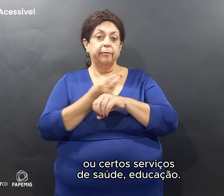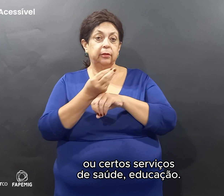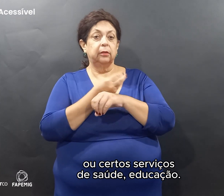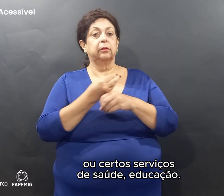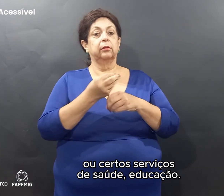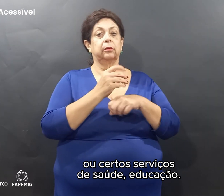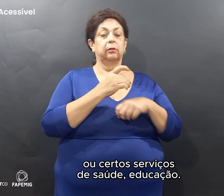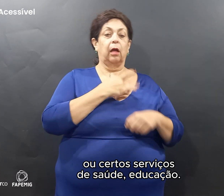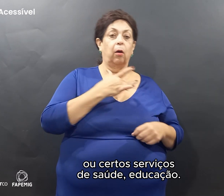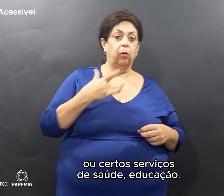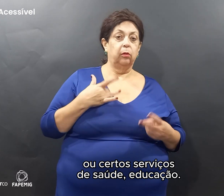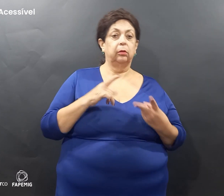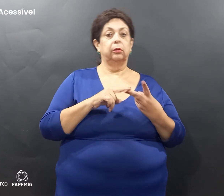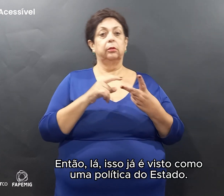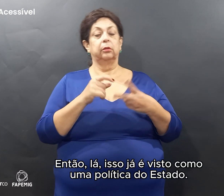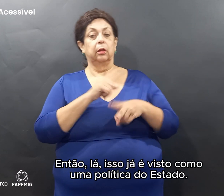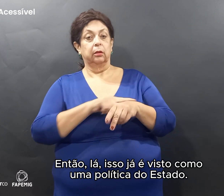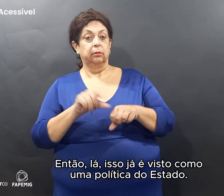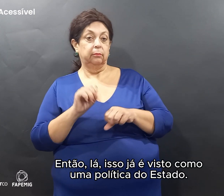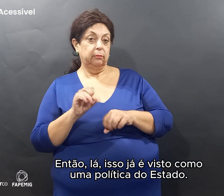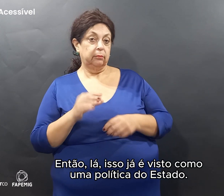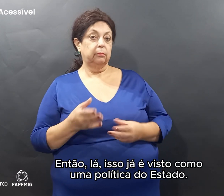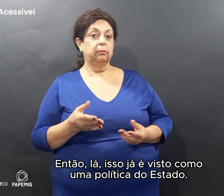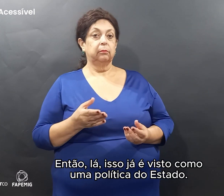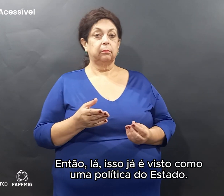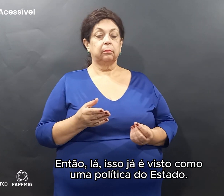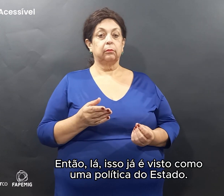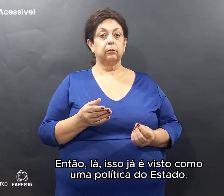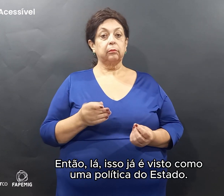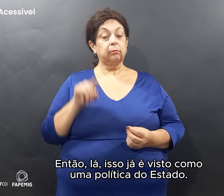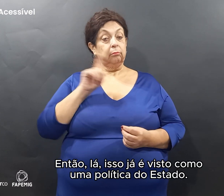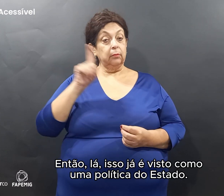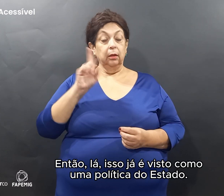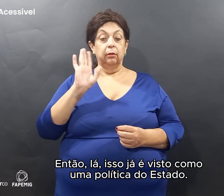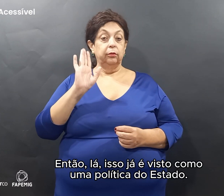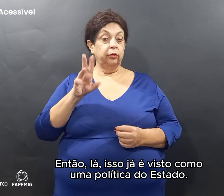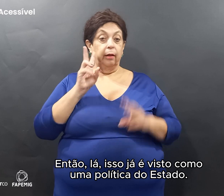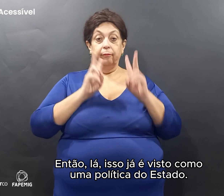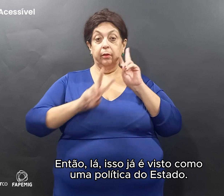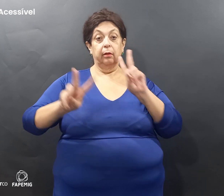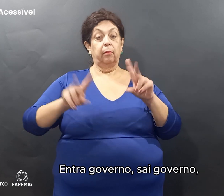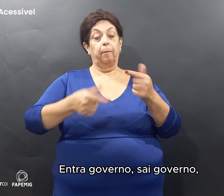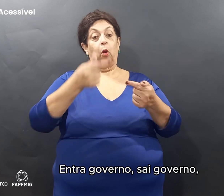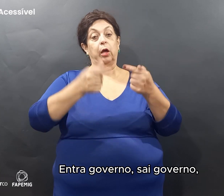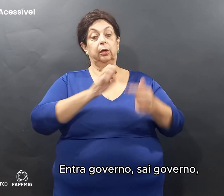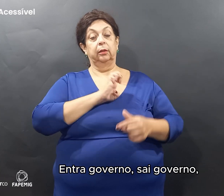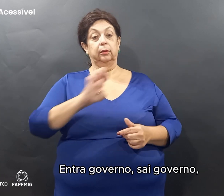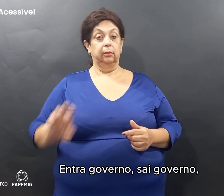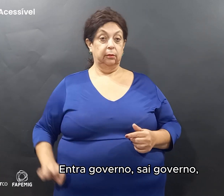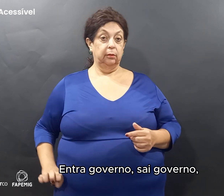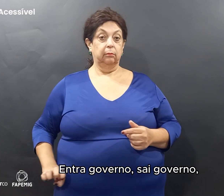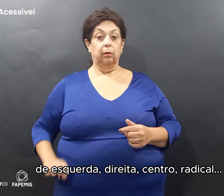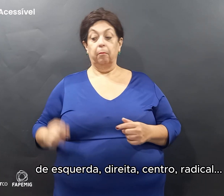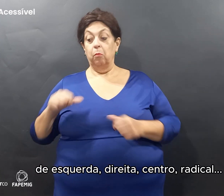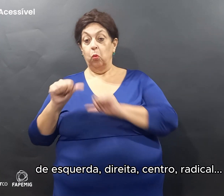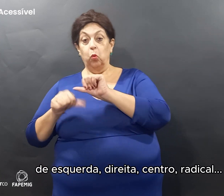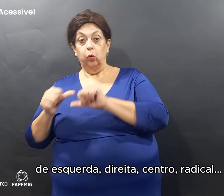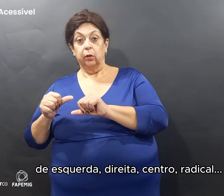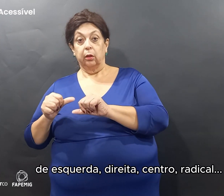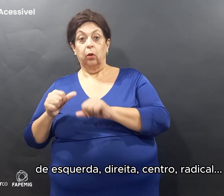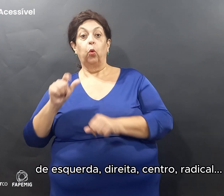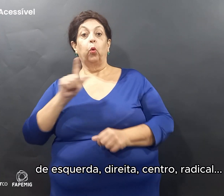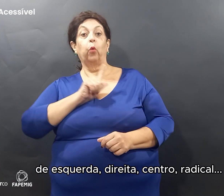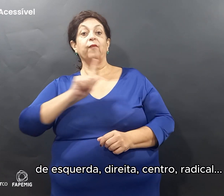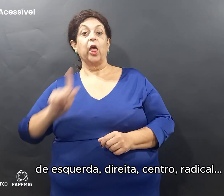de saúde, educação. Então, lá isso já é visto como uma política do Estado. Entra governo, sai governo, de esquerda,